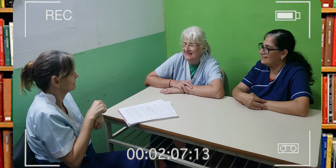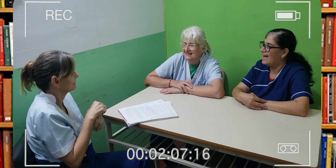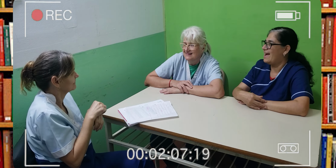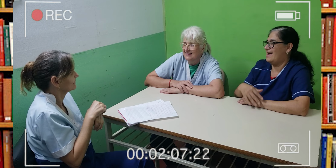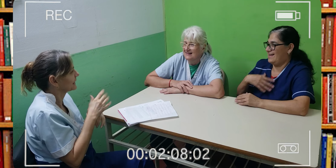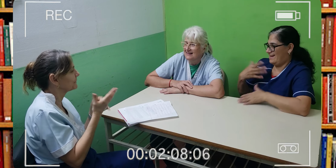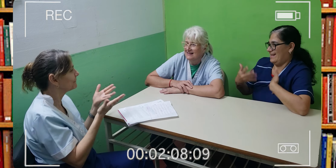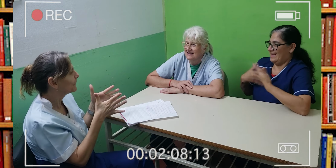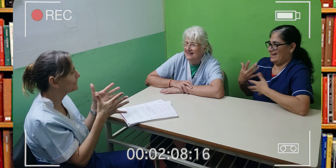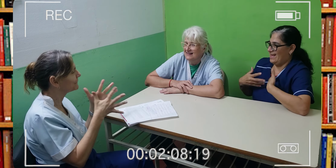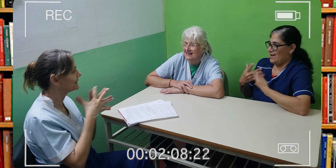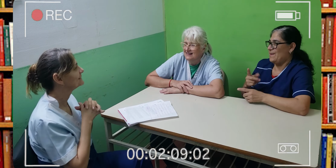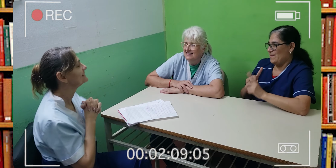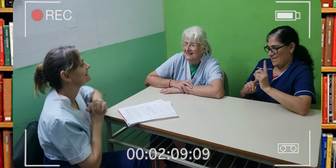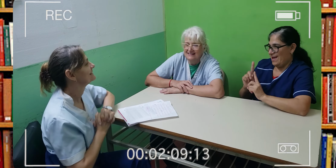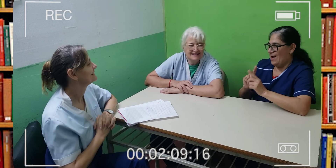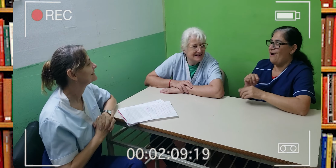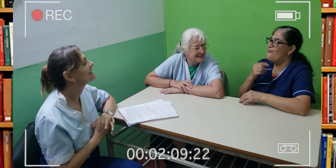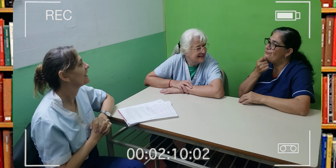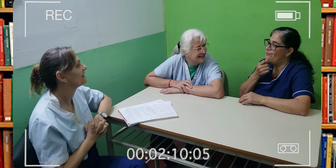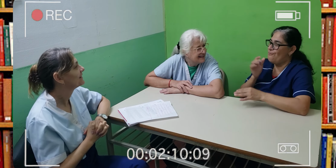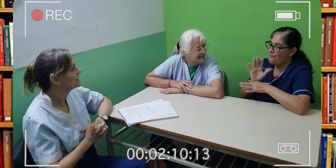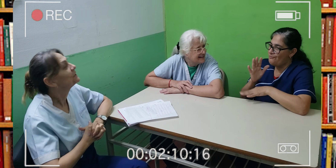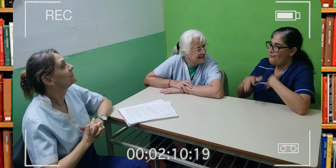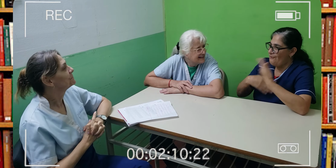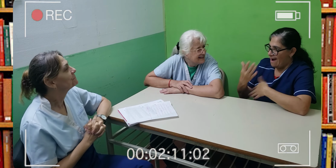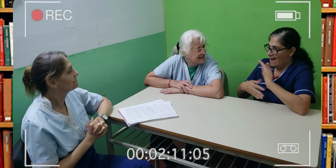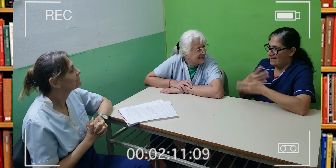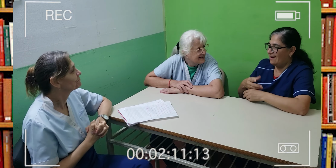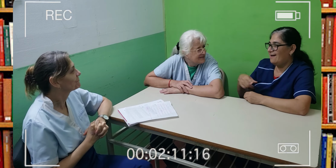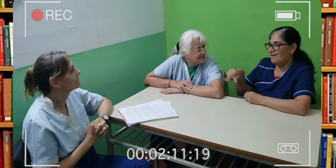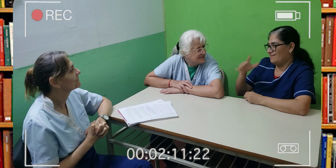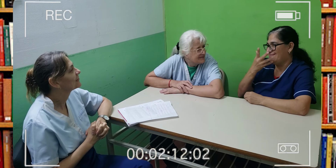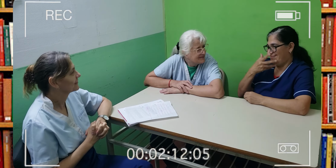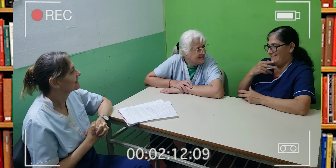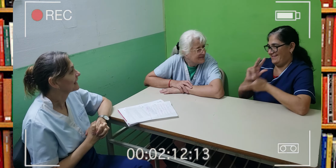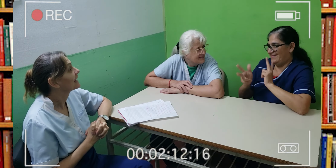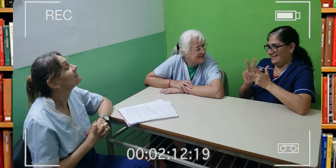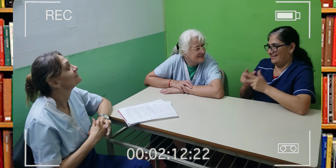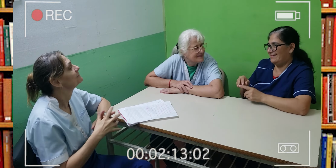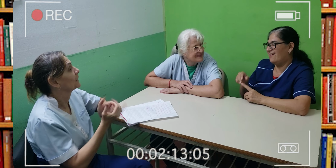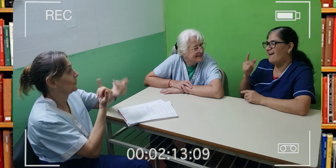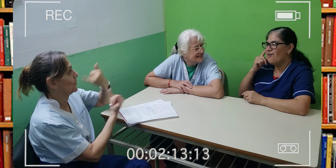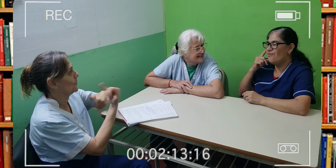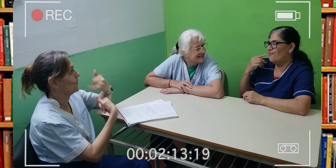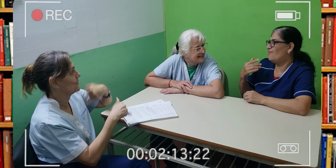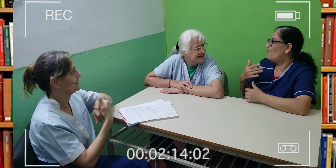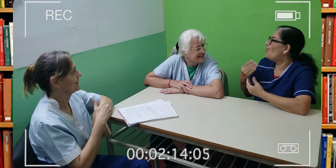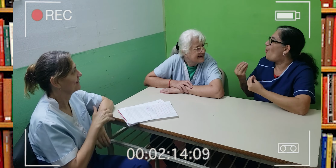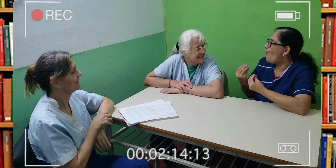¿Qué recuerdos tenés de la escuela? Algunos recuerdos graciosos, anécdotas graciosas.